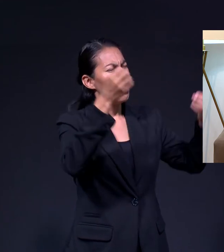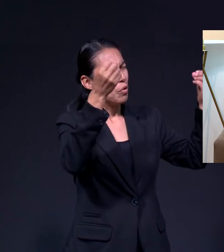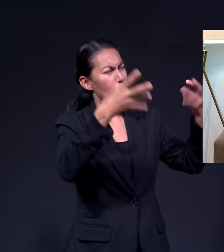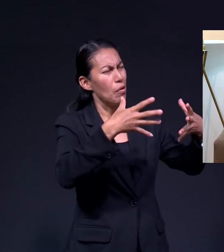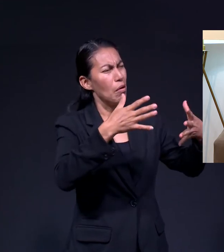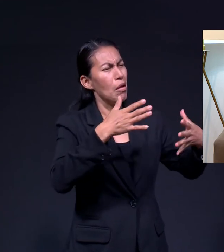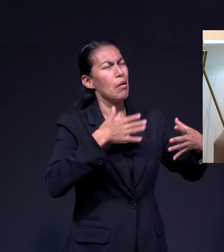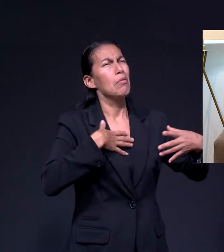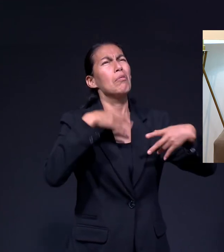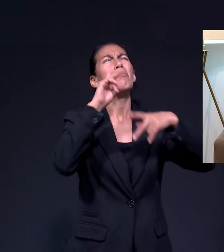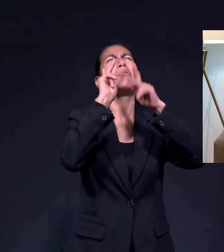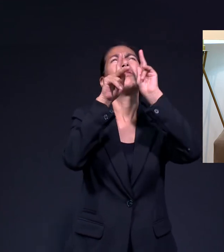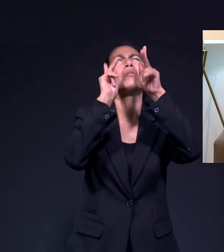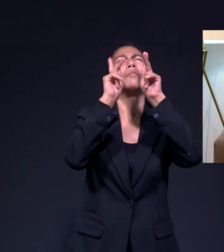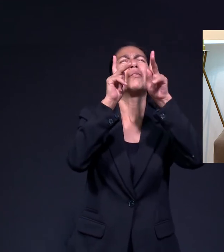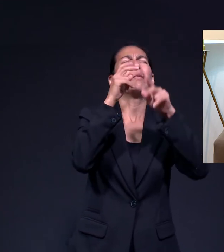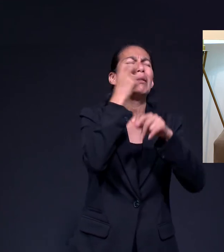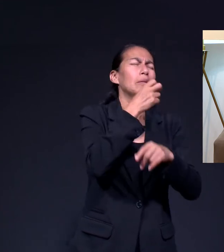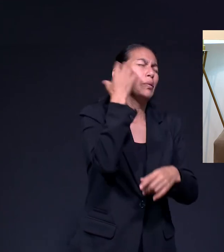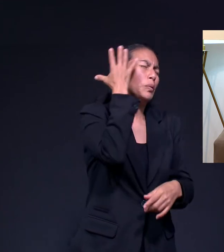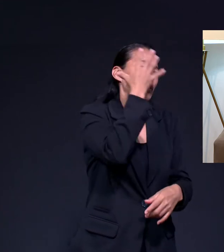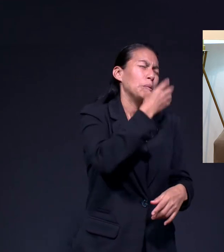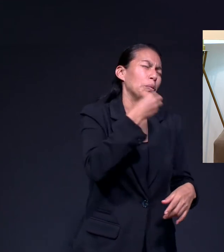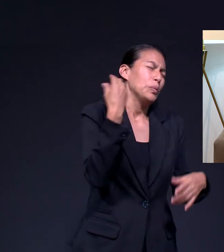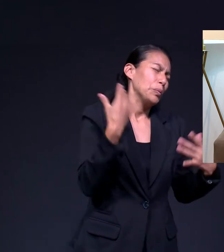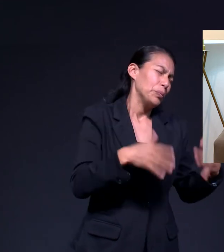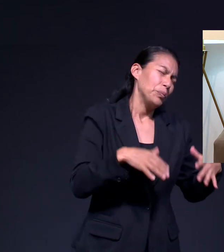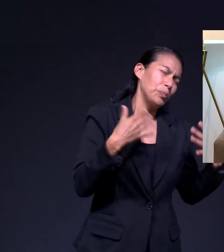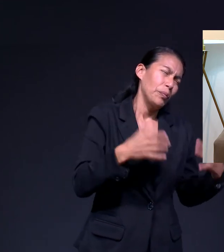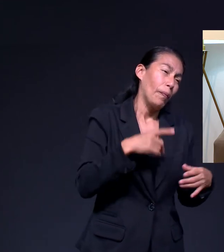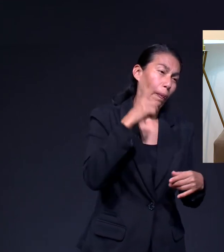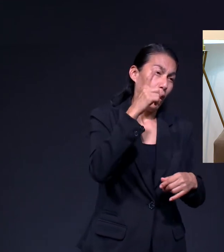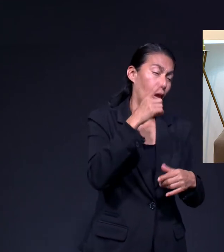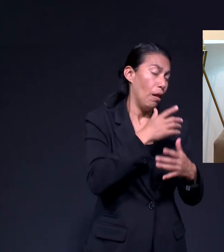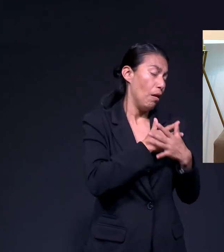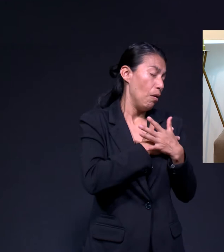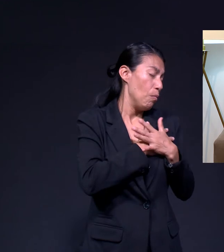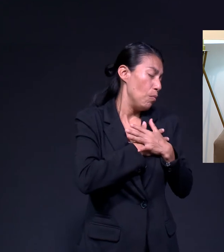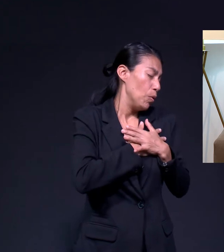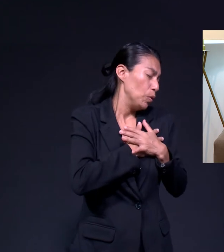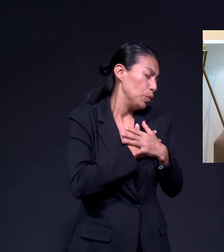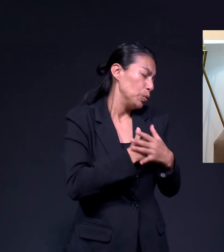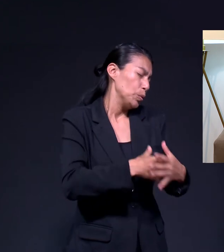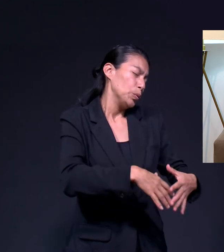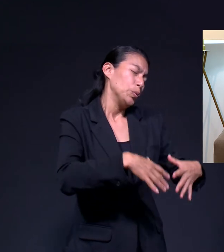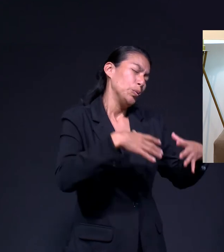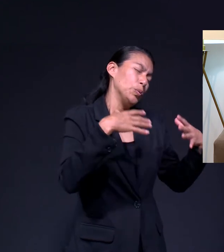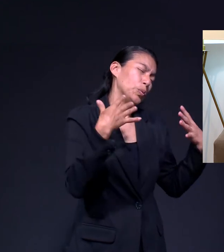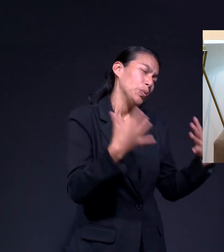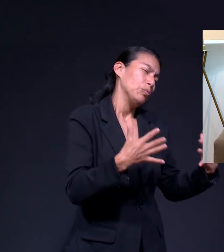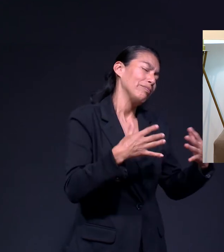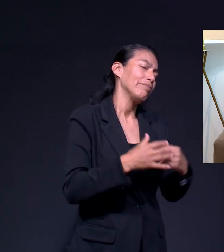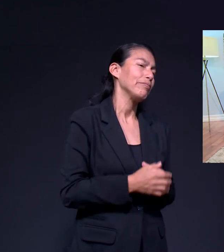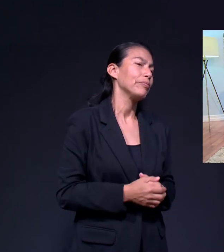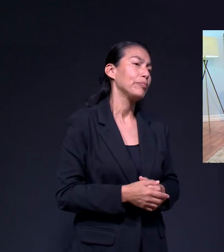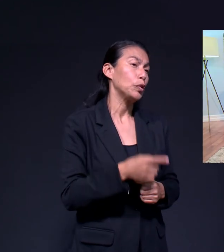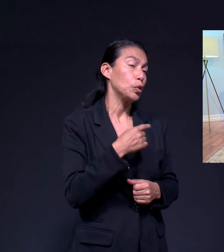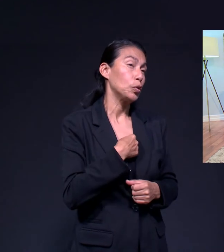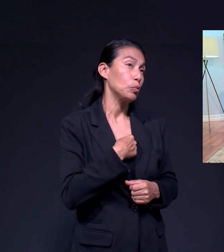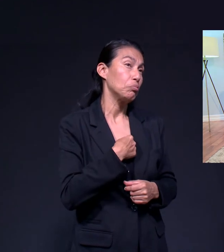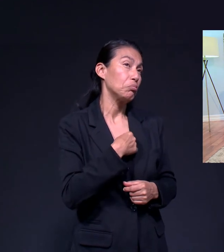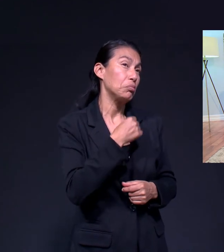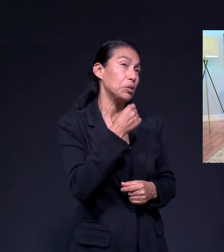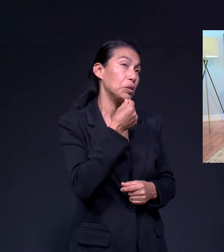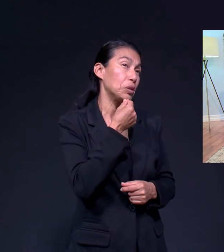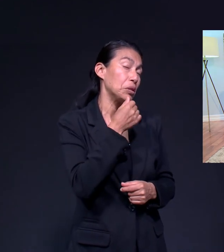tierra y de tal de tal e infinito amor pues